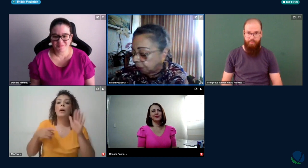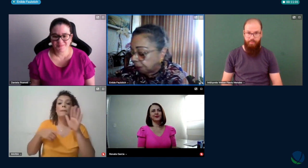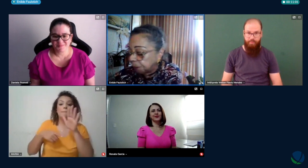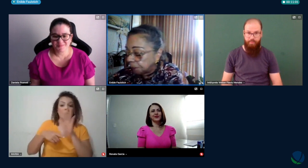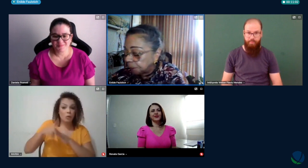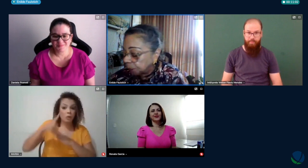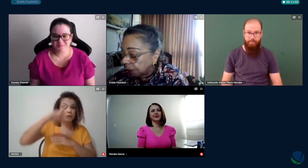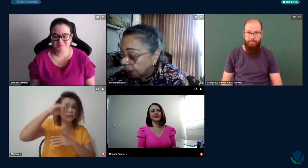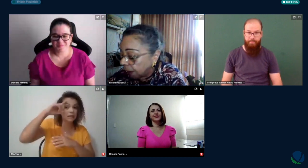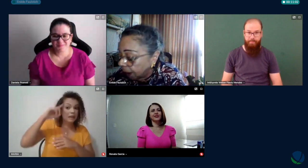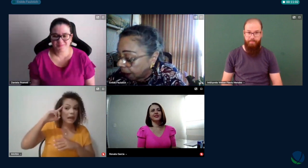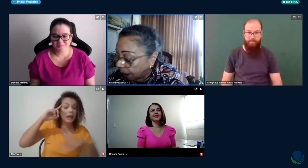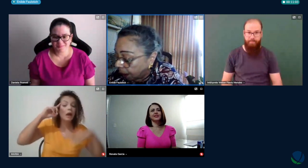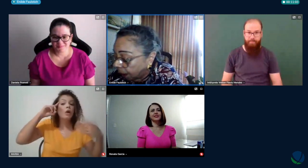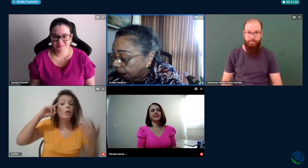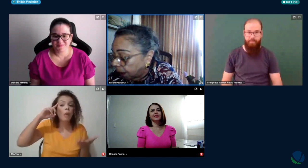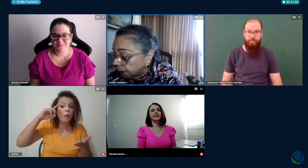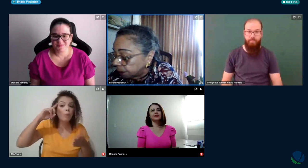foi: